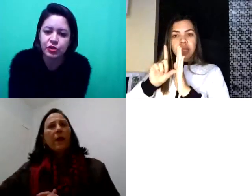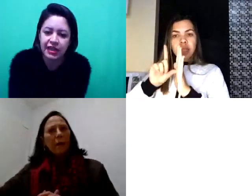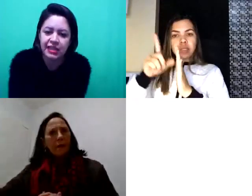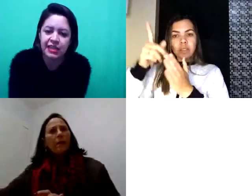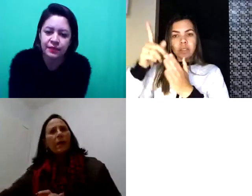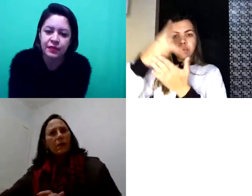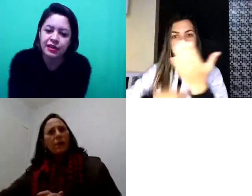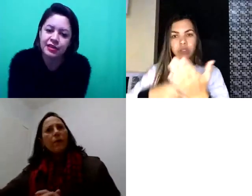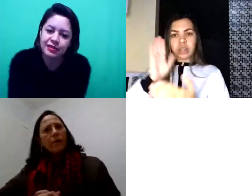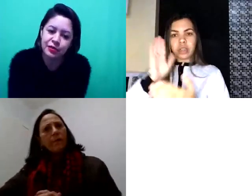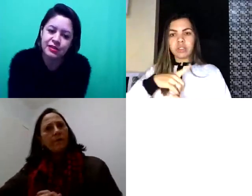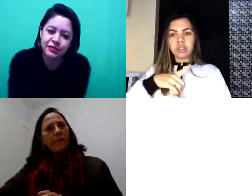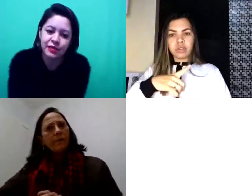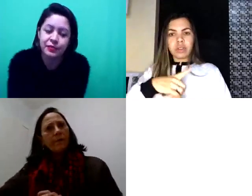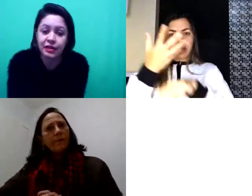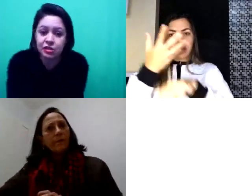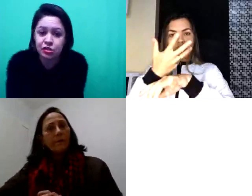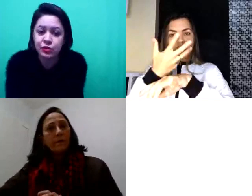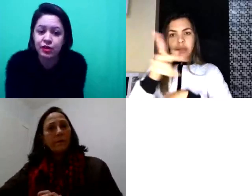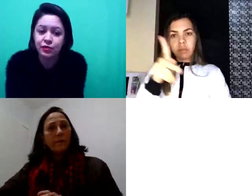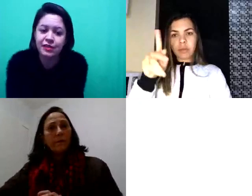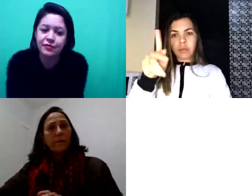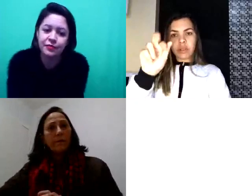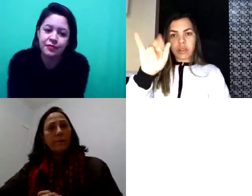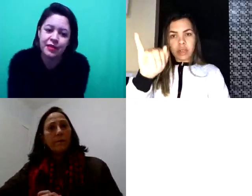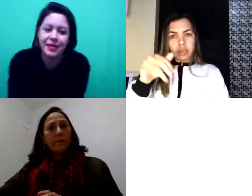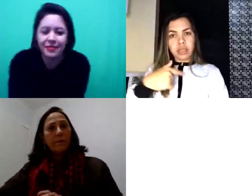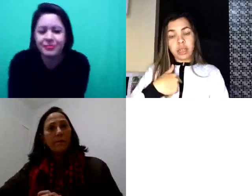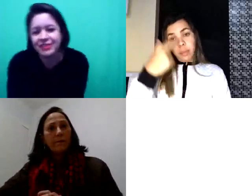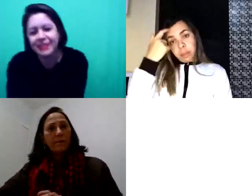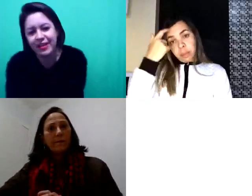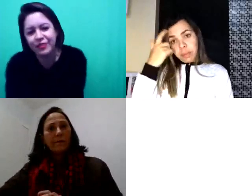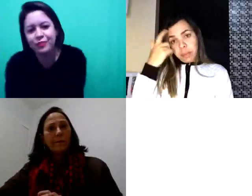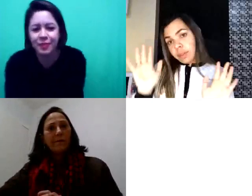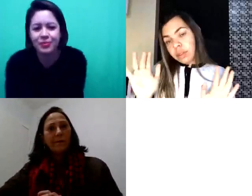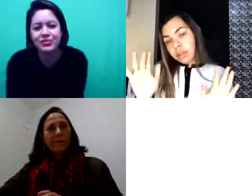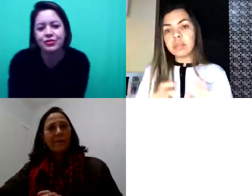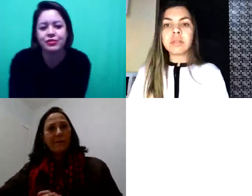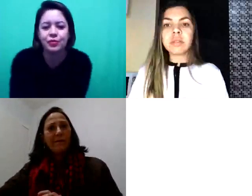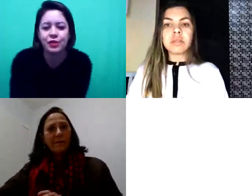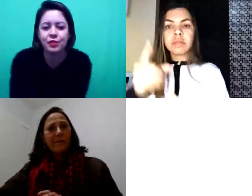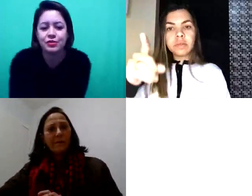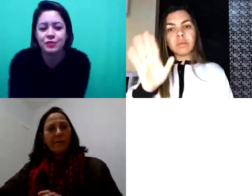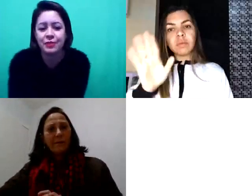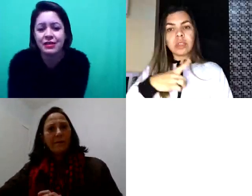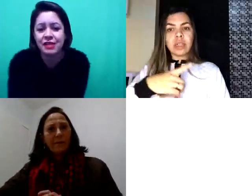Ari, né? Então, Isso. assim, Felipe, acredito eu que você já tenha um pré-projeto, ou tenham pelo menos uma base, é o que a